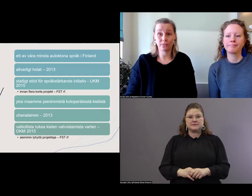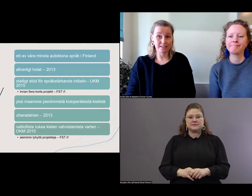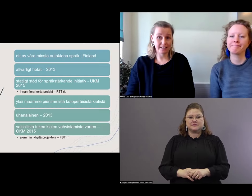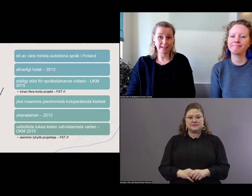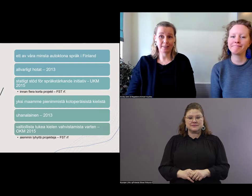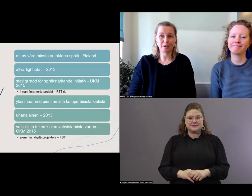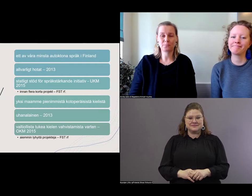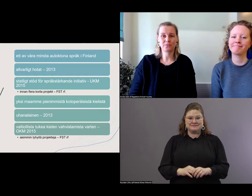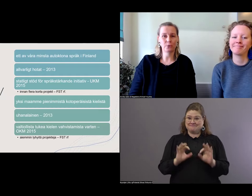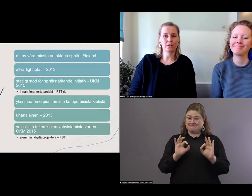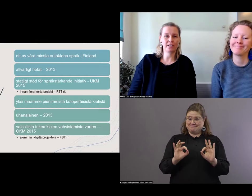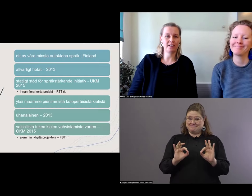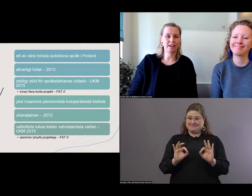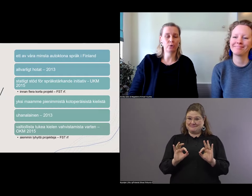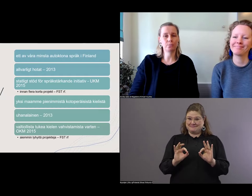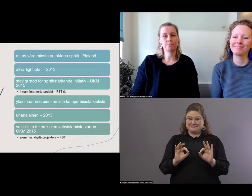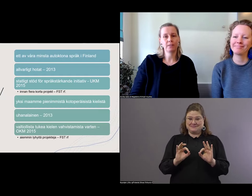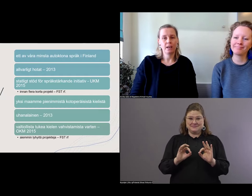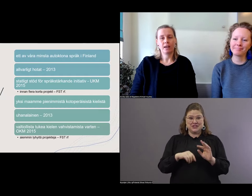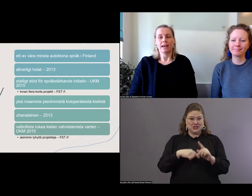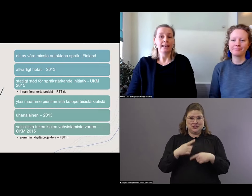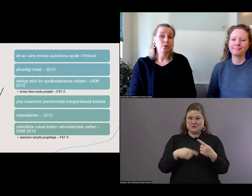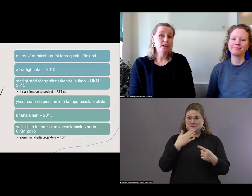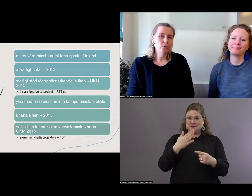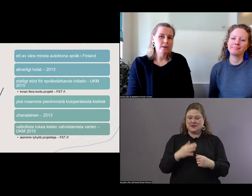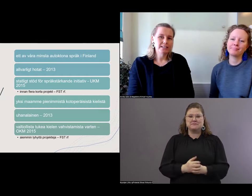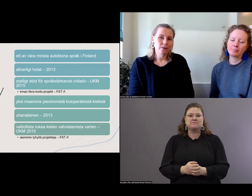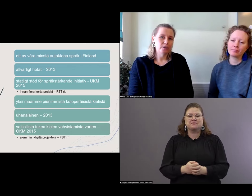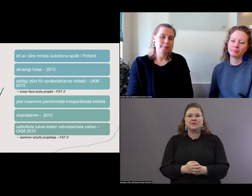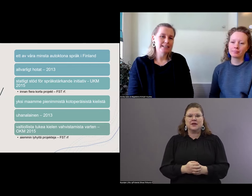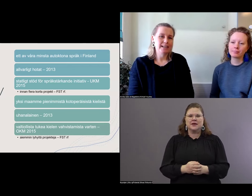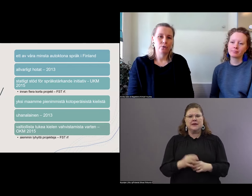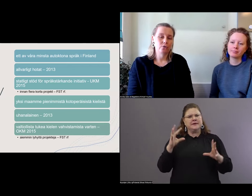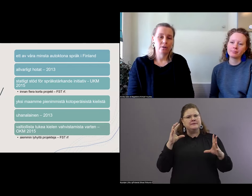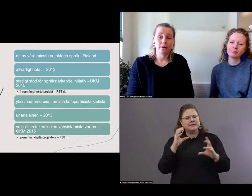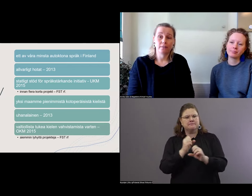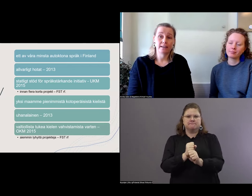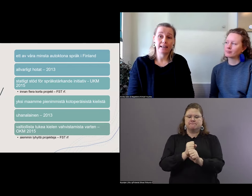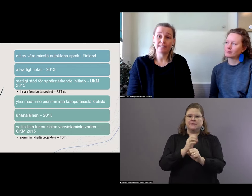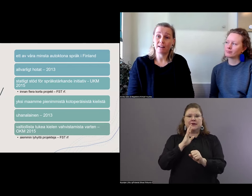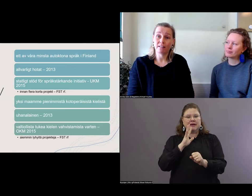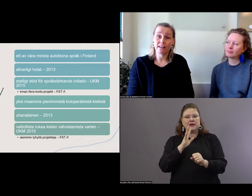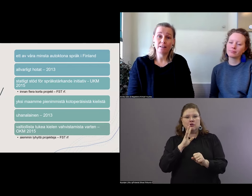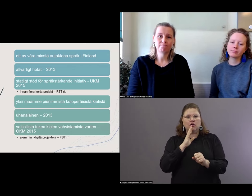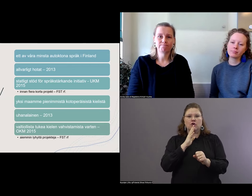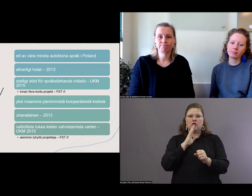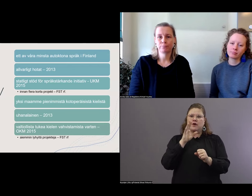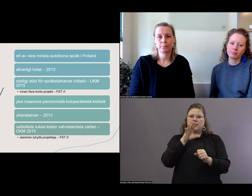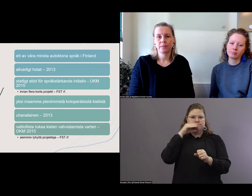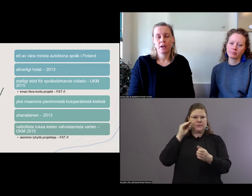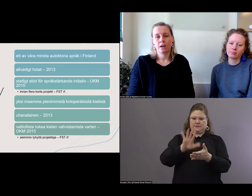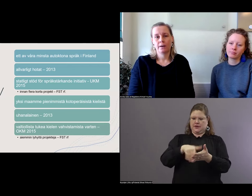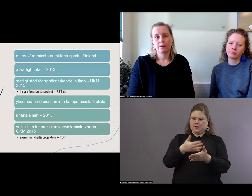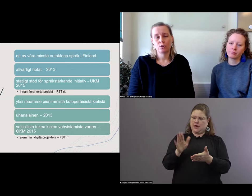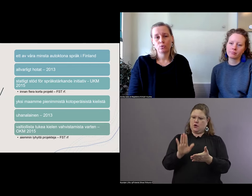Nyt näyttää siltä, että seuraava dia näkyy. Eli hyvin lyhyesti otamme esille nyt kielen tilanteen.